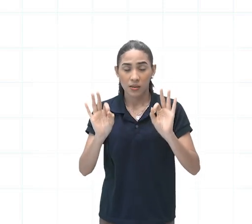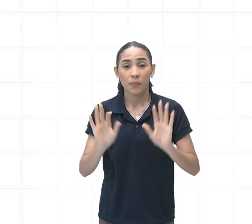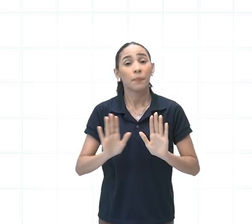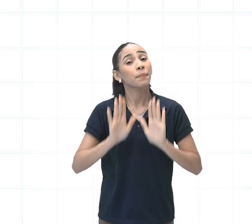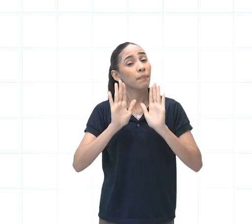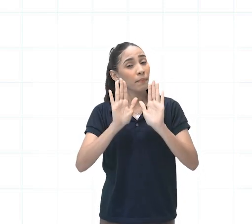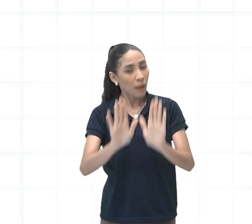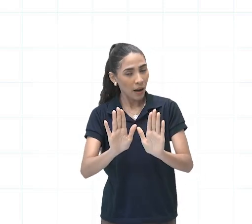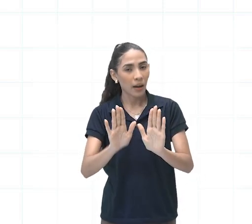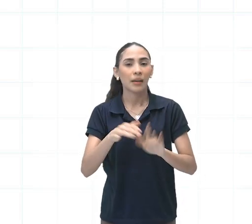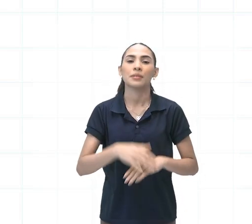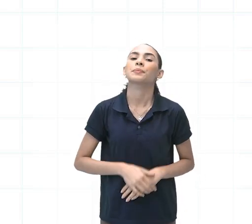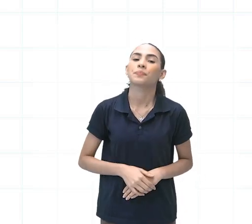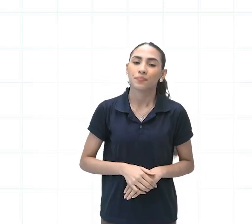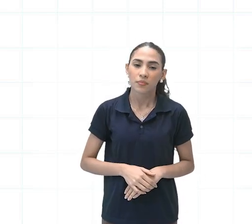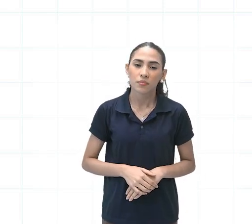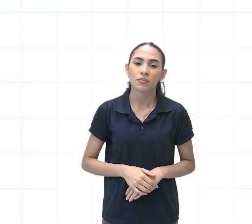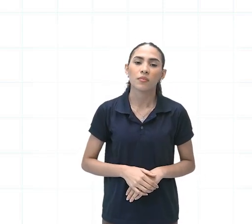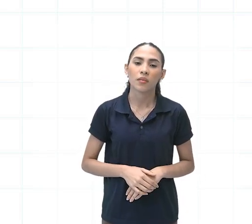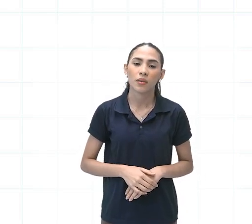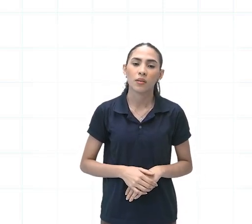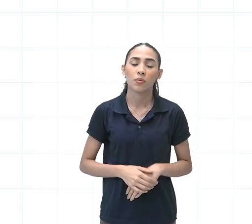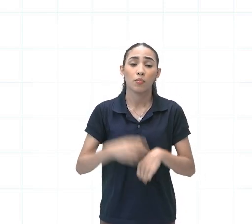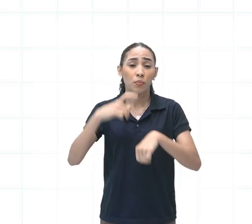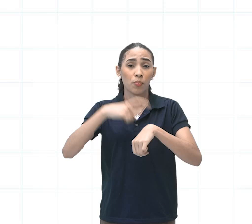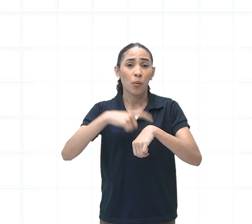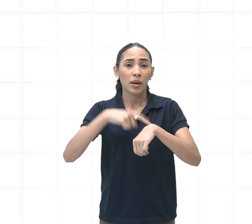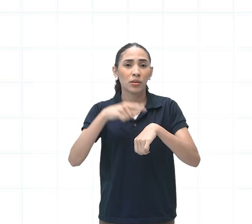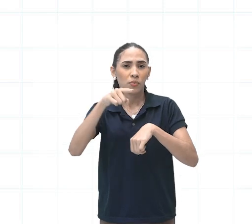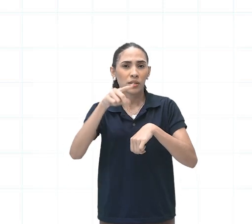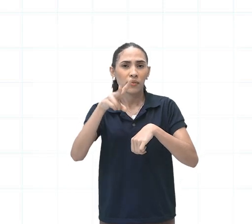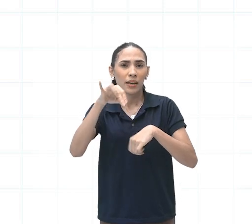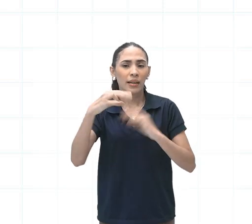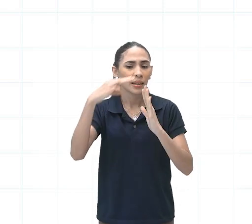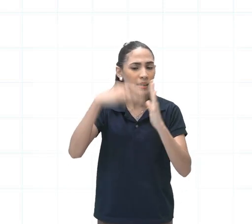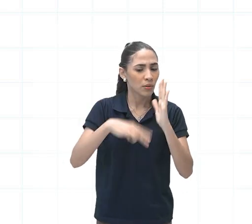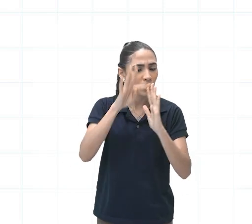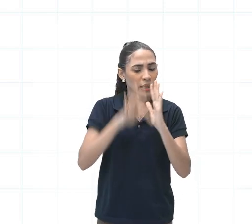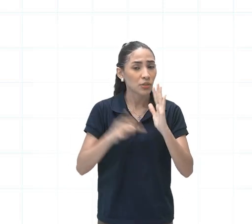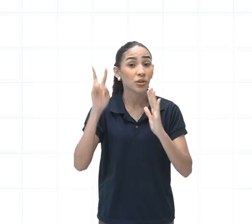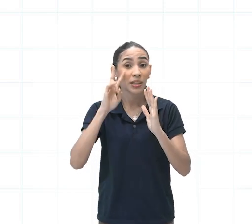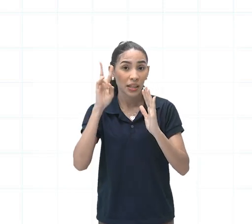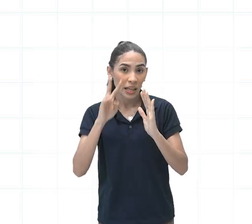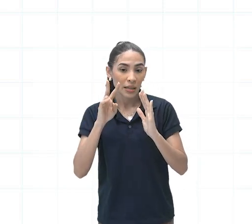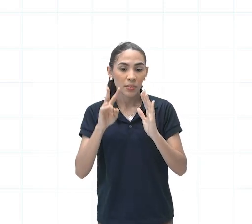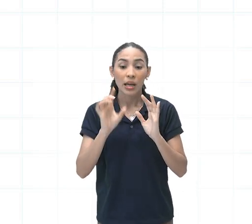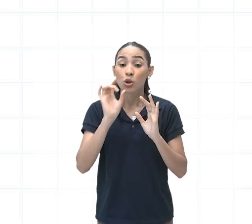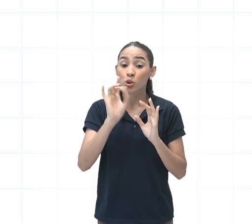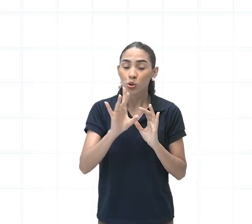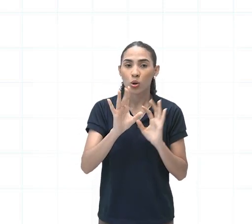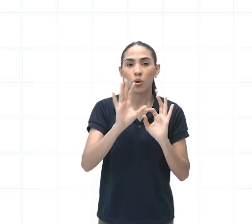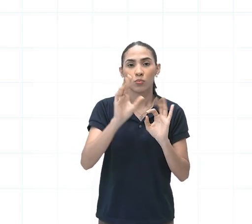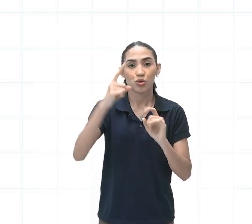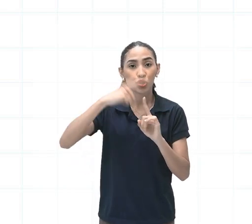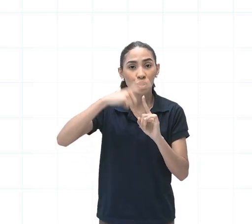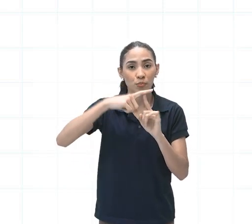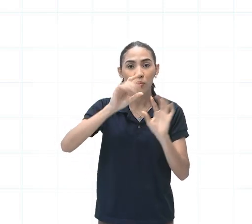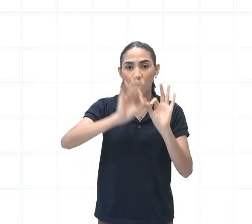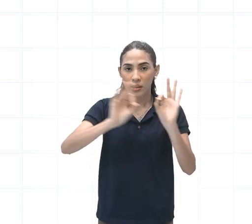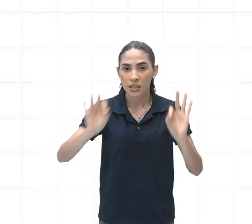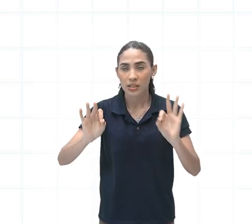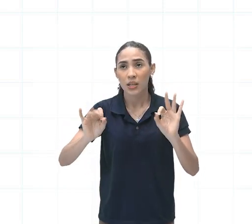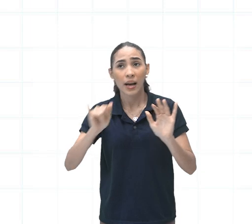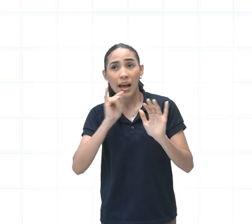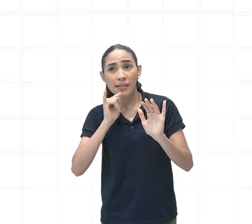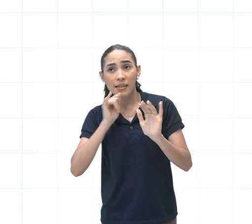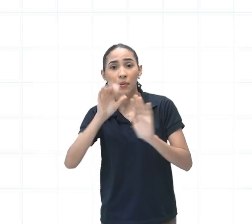Mas quando nós estivermos diante disso, lembremos, isso aqui é só uma forma de organização. É como se fosse um